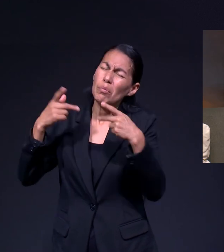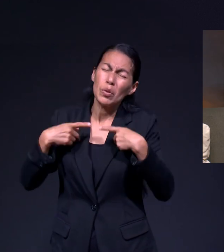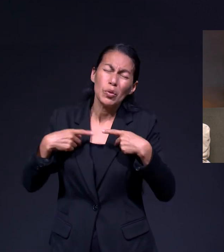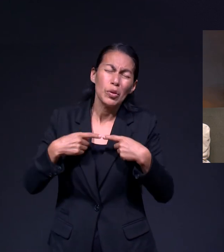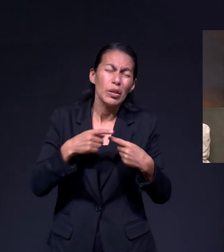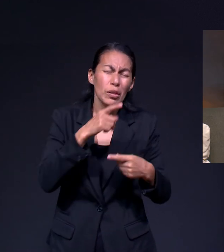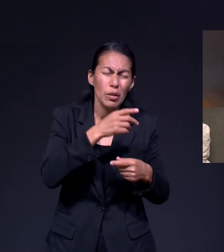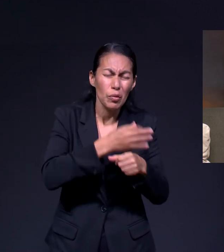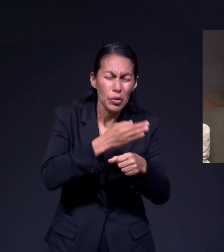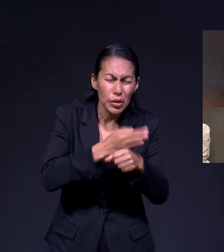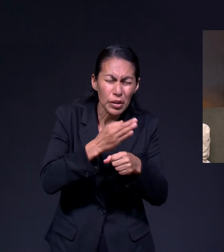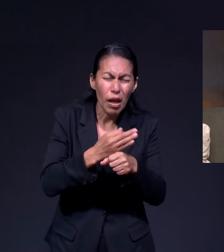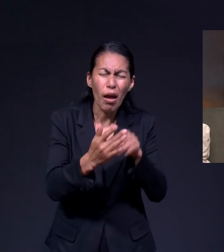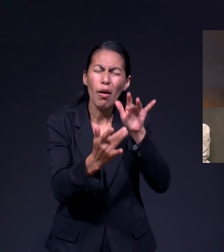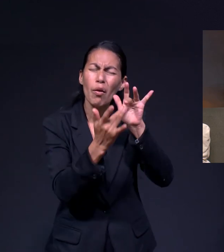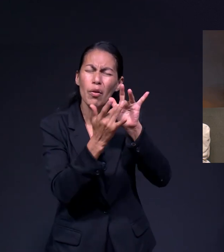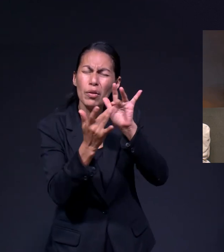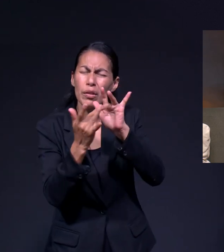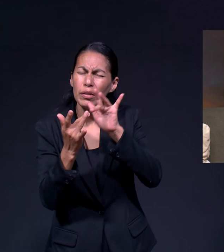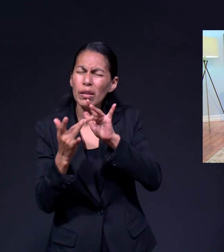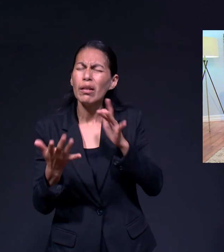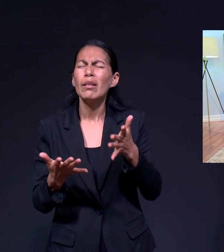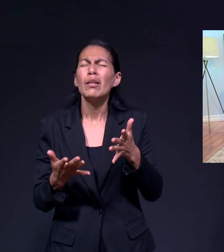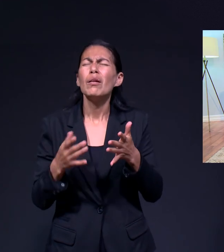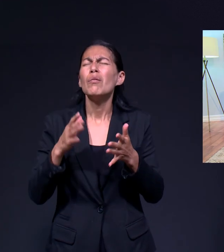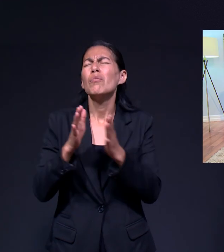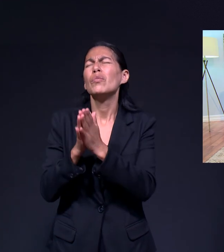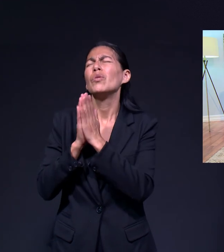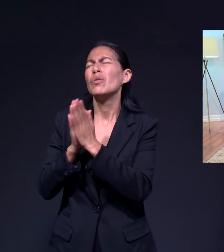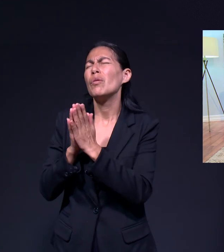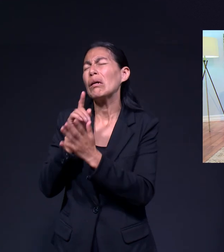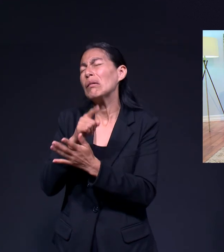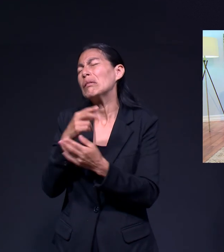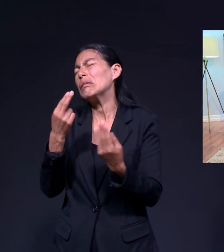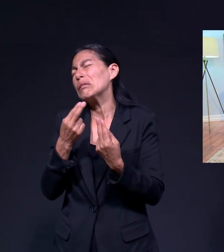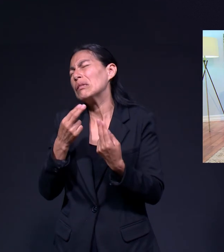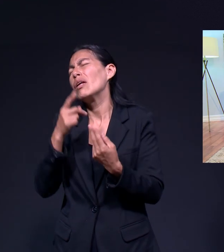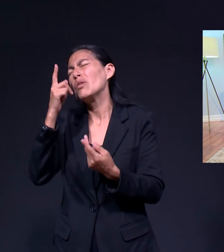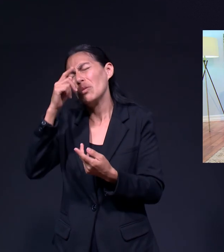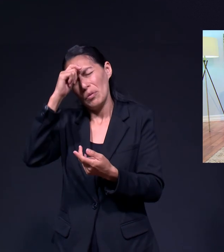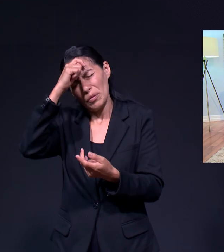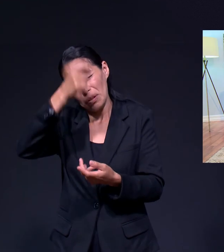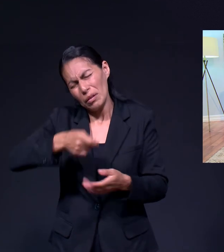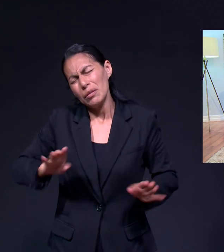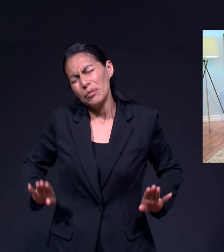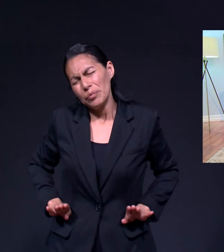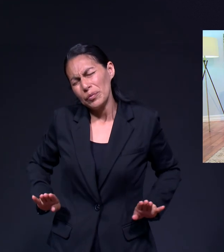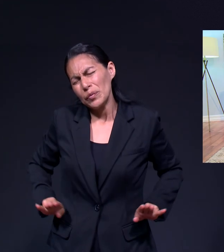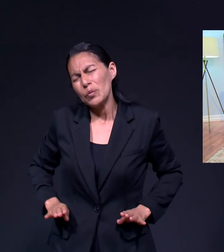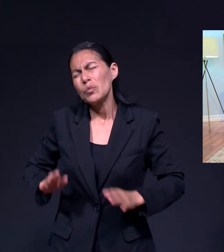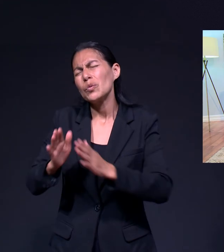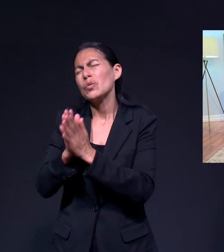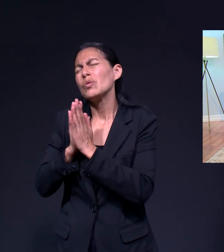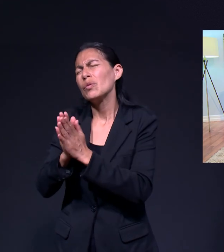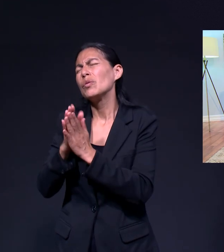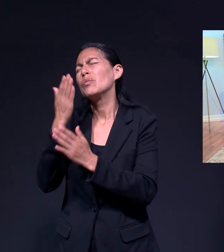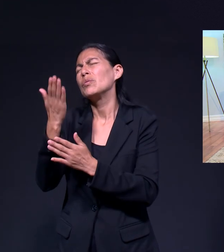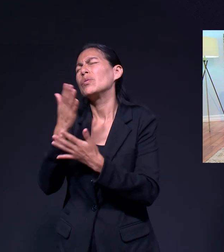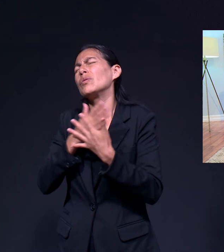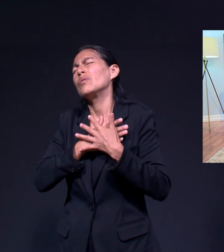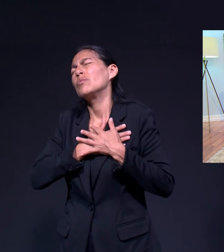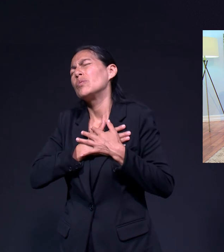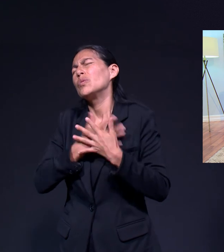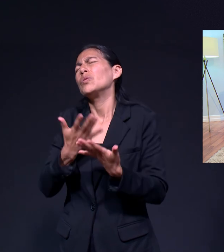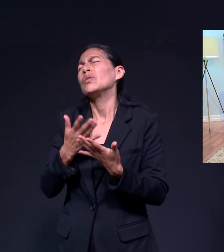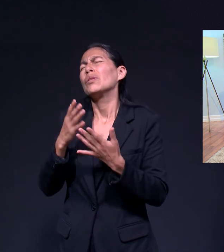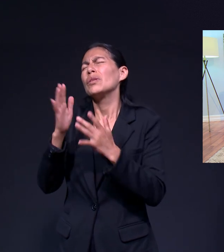mirándonos en estos momentos que esté escuchando esta oración si tiene algún pedido en especial tú puedes responder en el amor de cristo jesús pues le colocamos